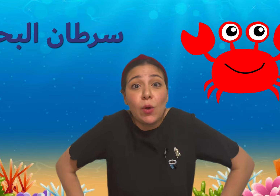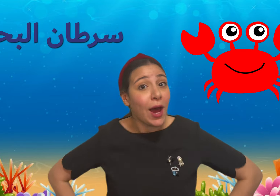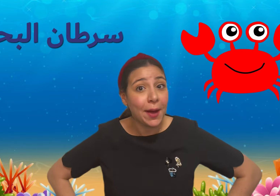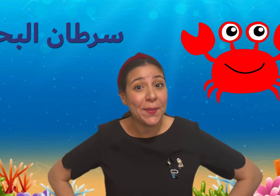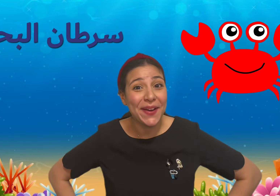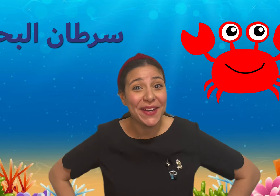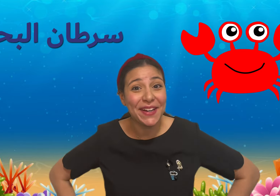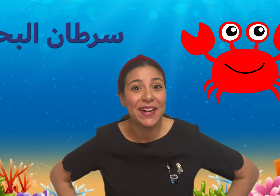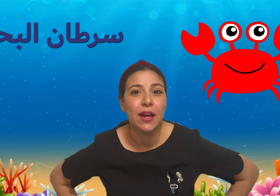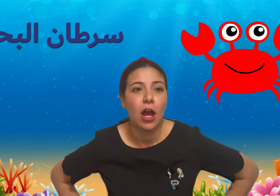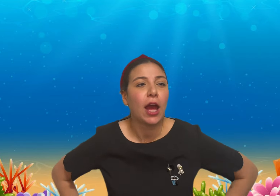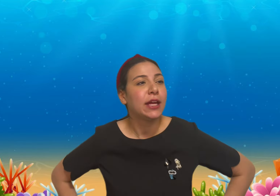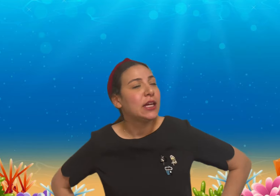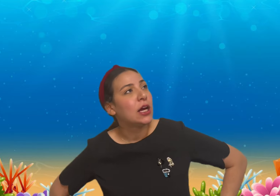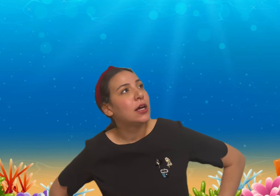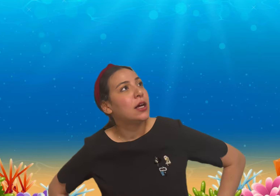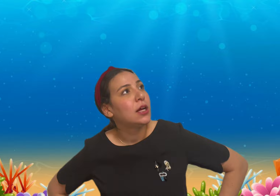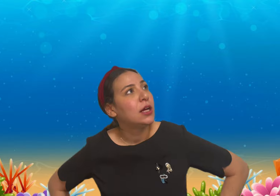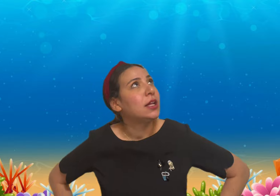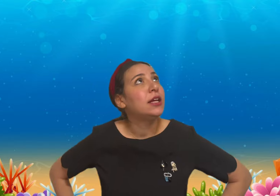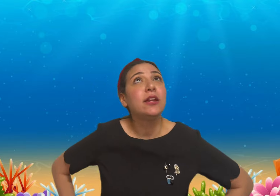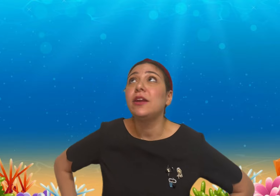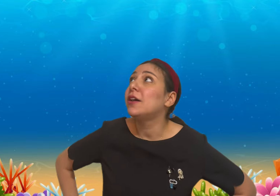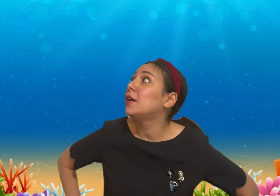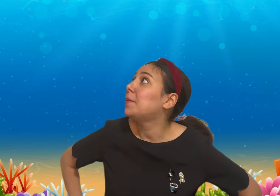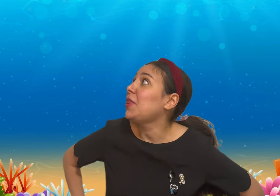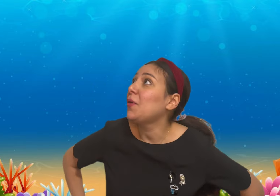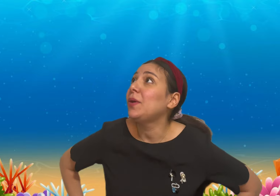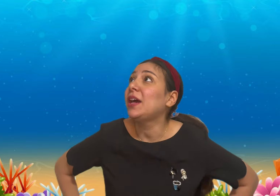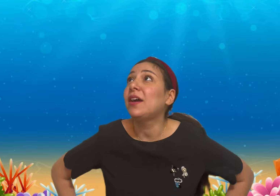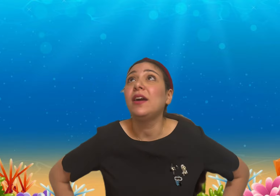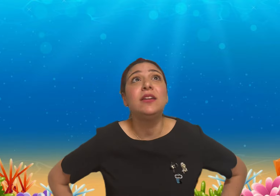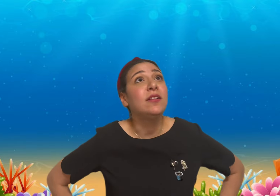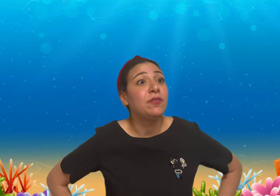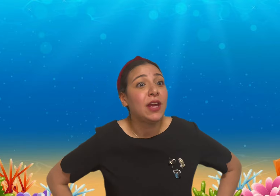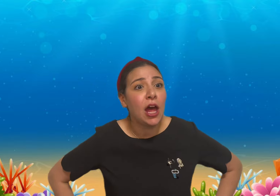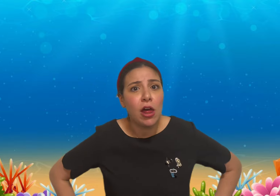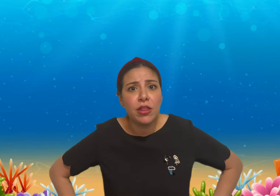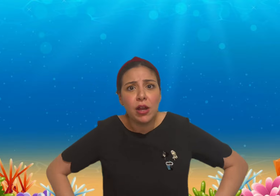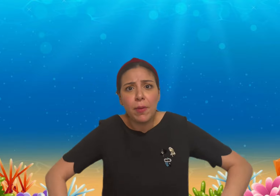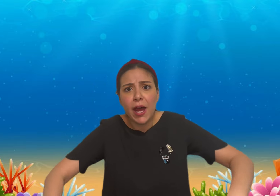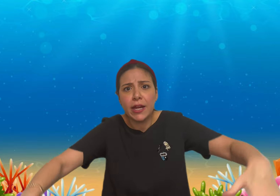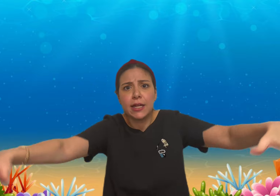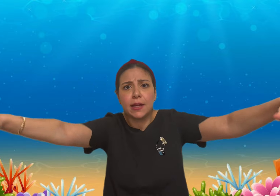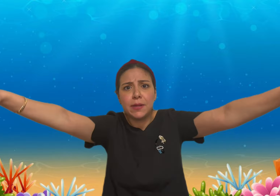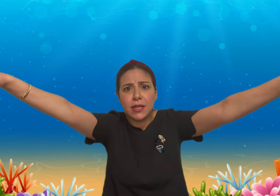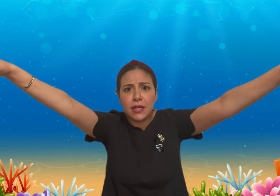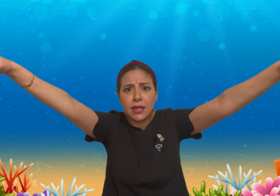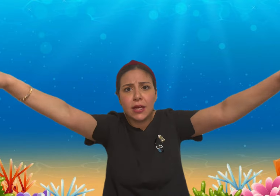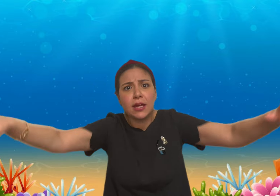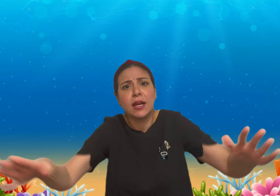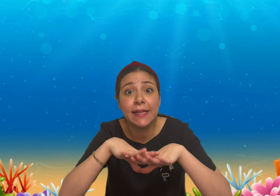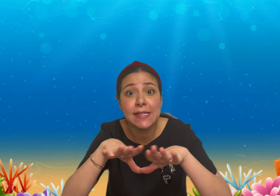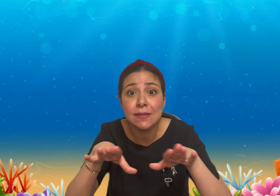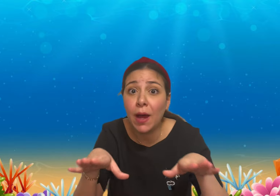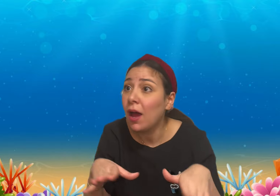أحمر هيا لنرى ماذا هناك أيضاً في هذا البحر الكبير؟ لنسبح